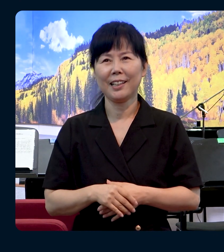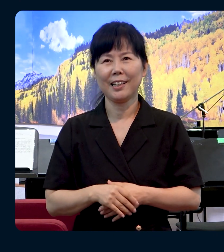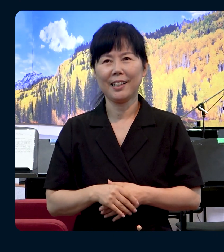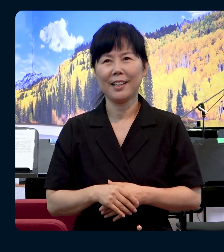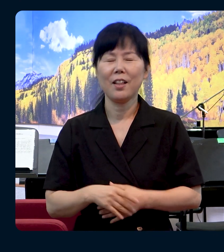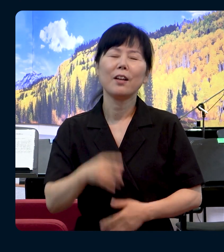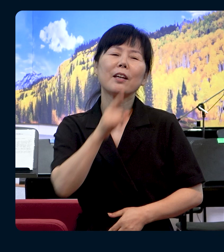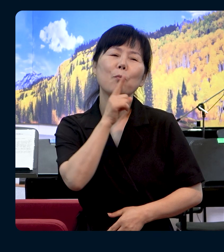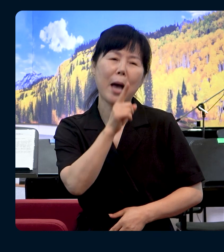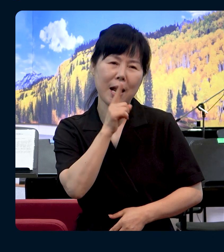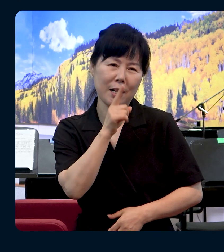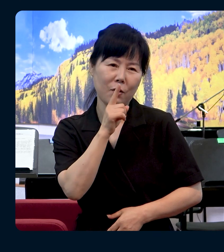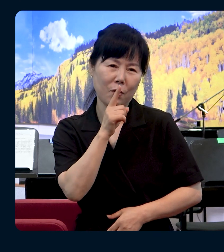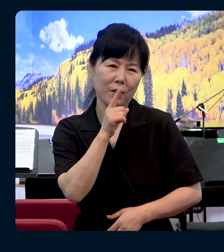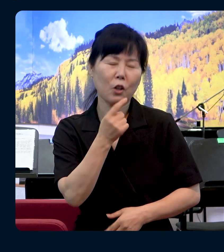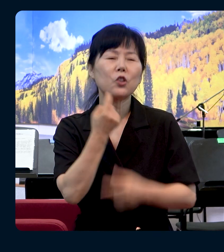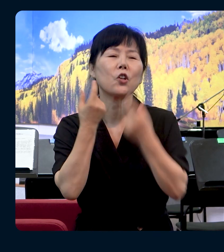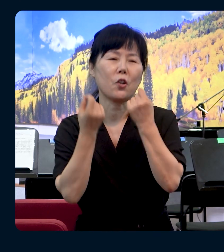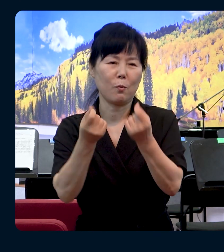우리의 말을 그렇게 하라는 겁니다.